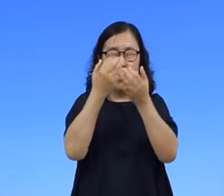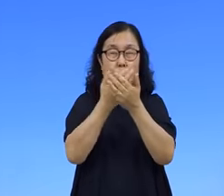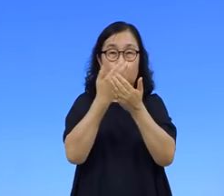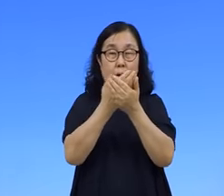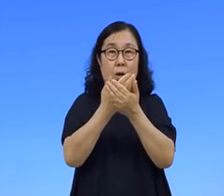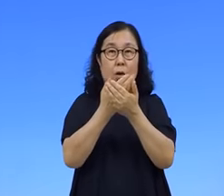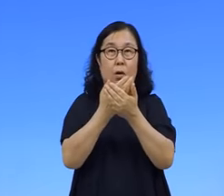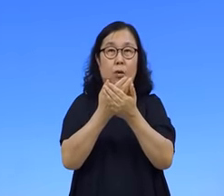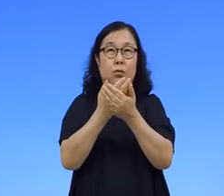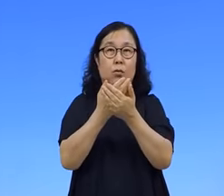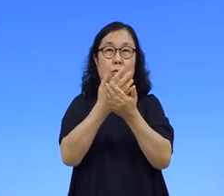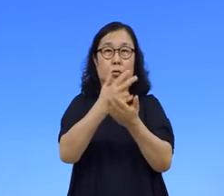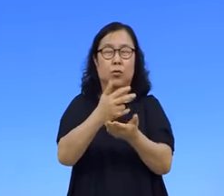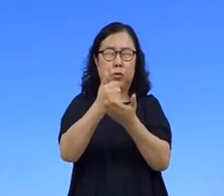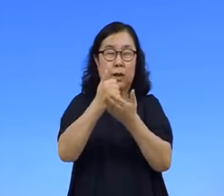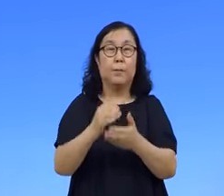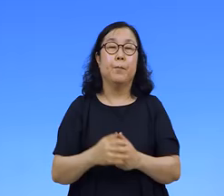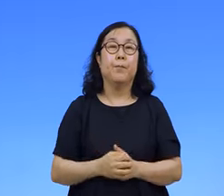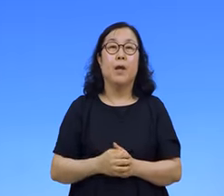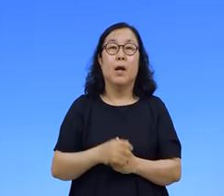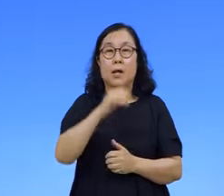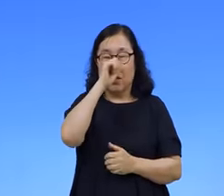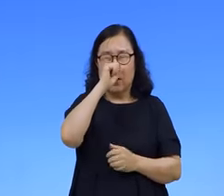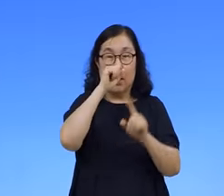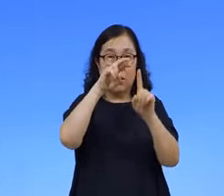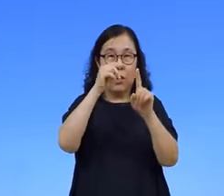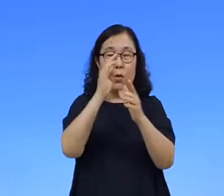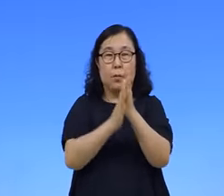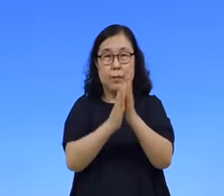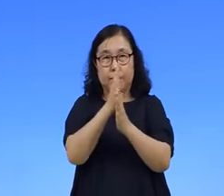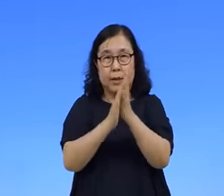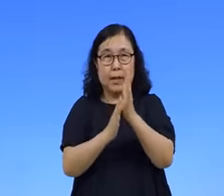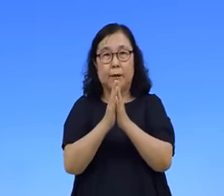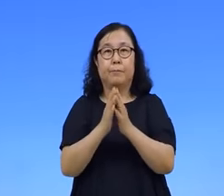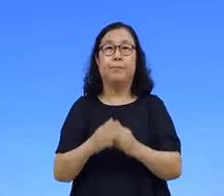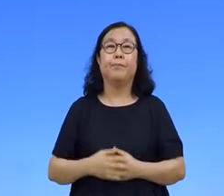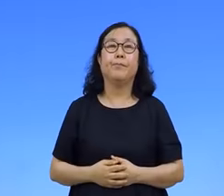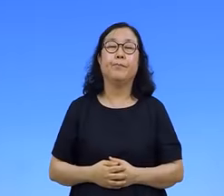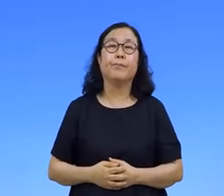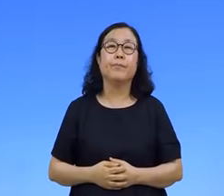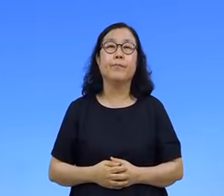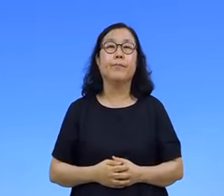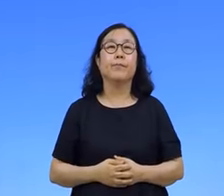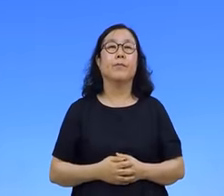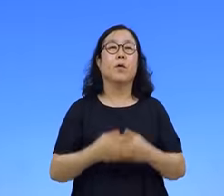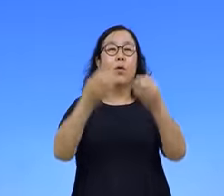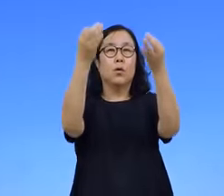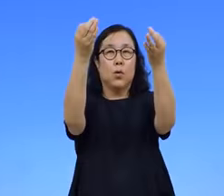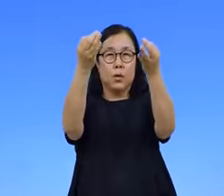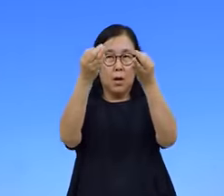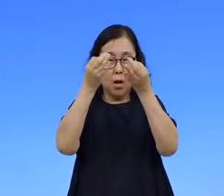주님, 나의 마음을. 선한 것 하나 없습니다.